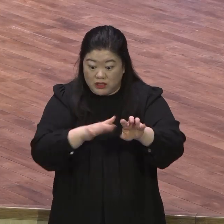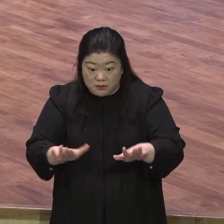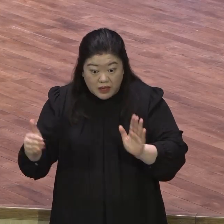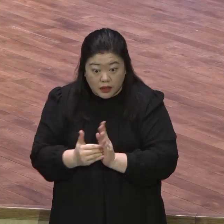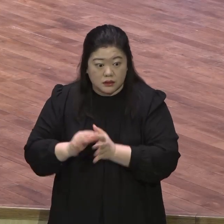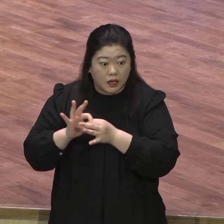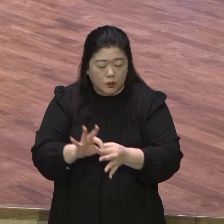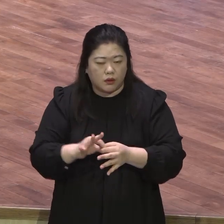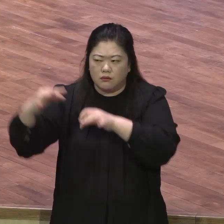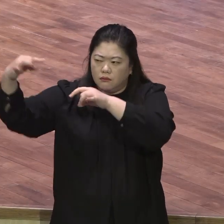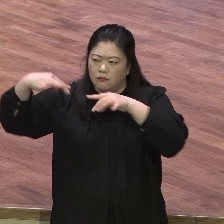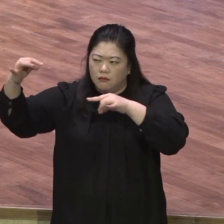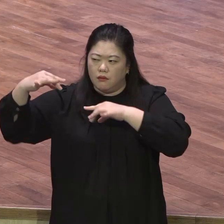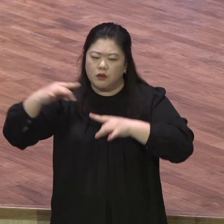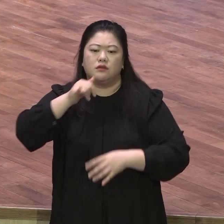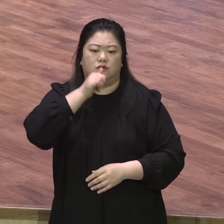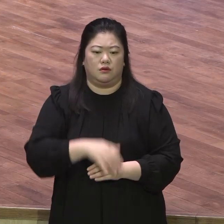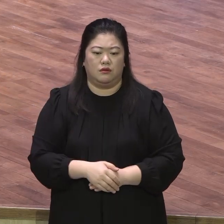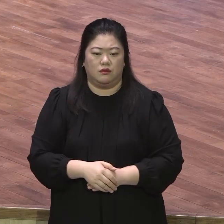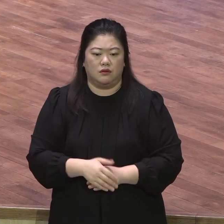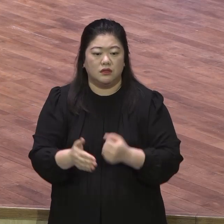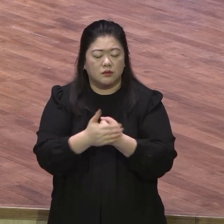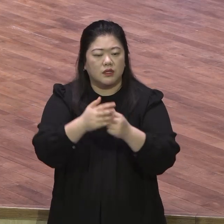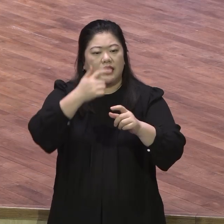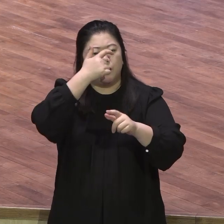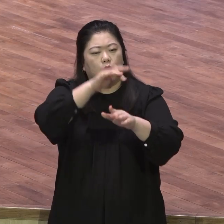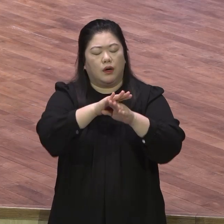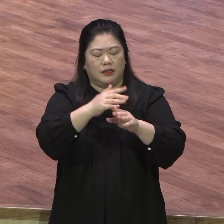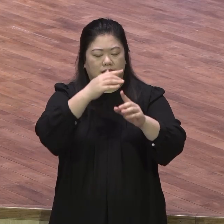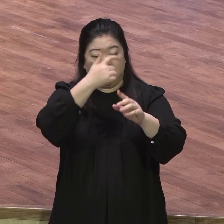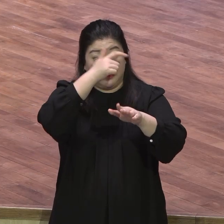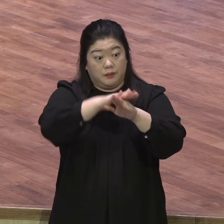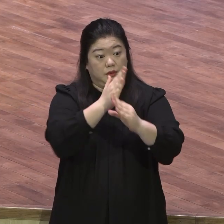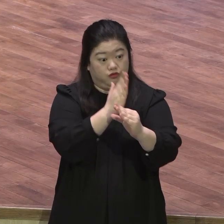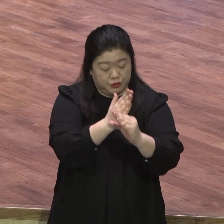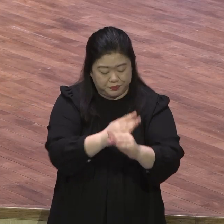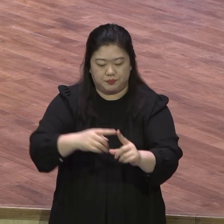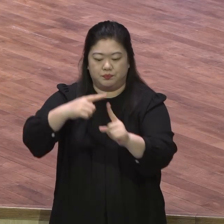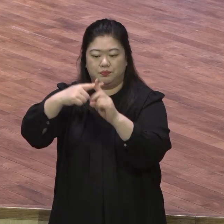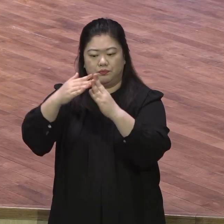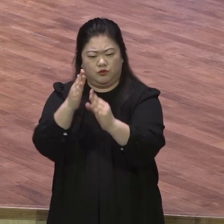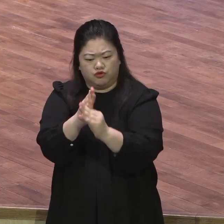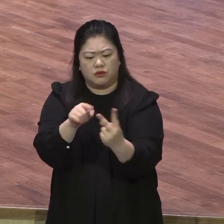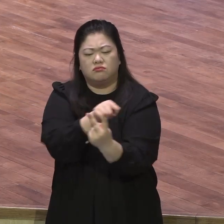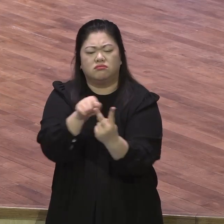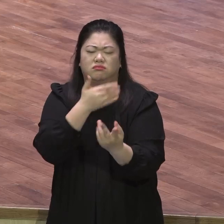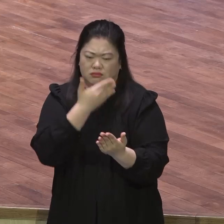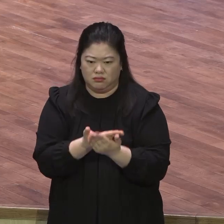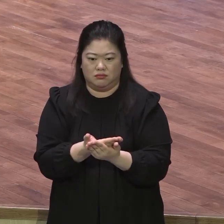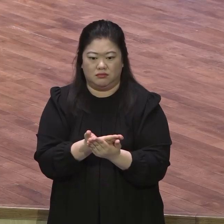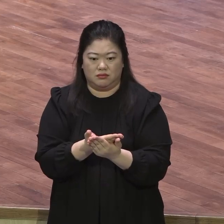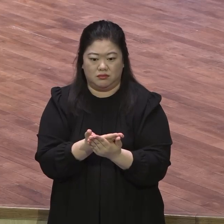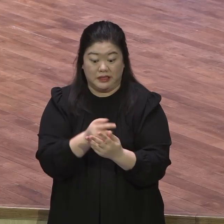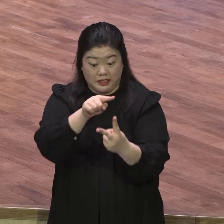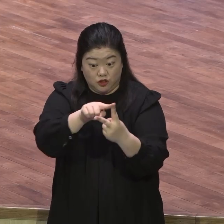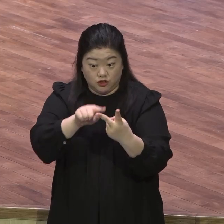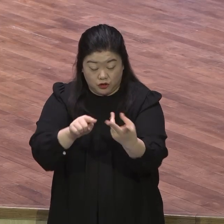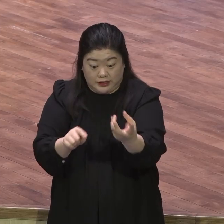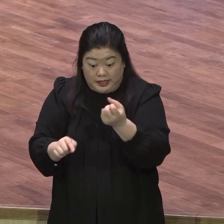그래서 예배 중심의 삶 교회 중심의 삶 굉장히 중요합니다 이게 내게 주어진 미션을